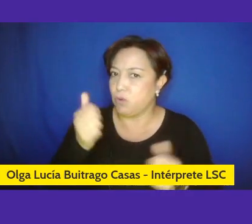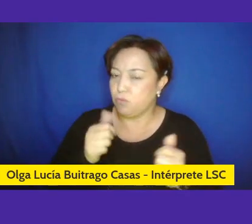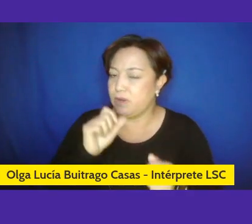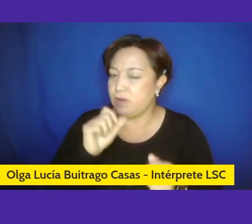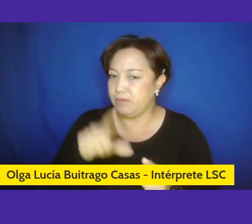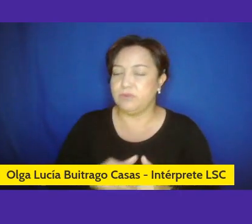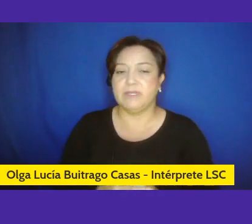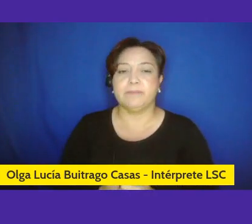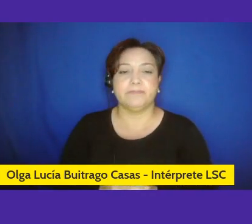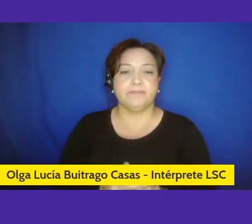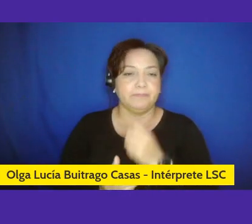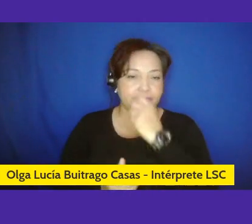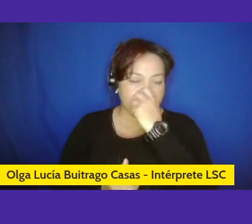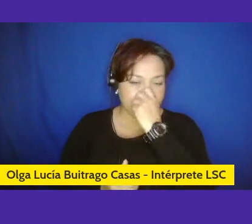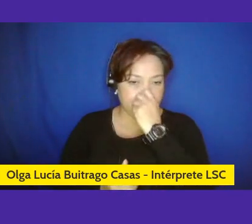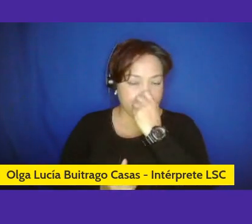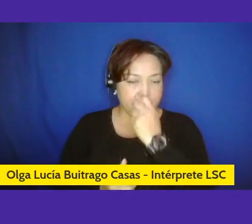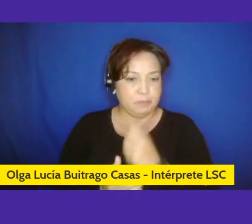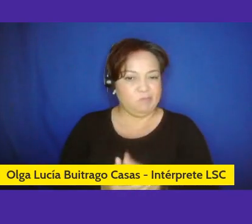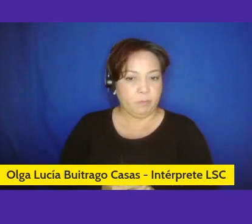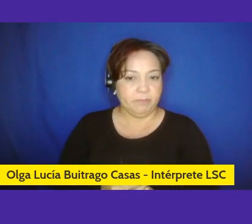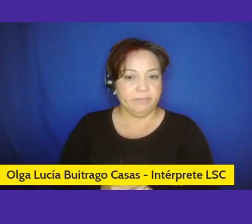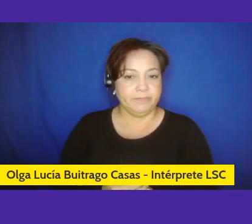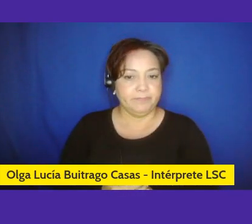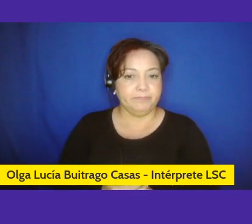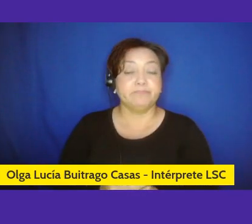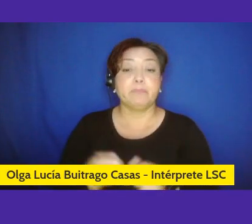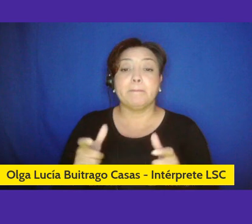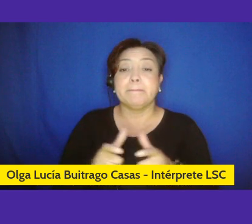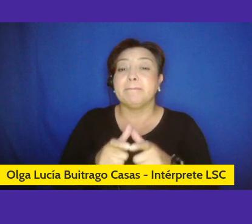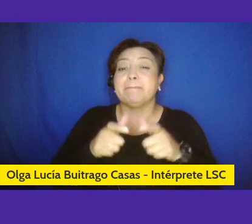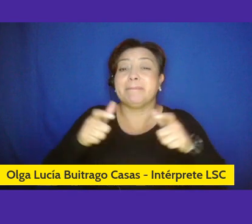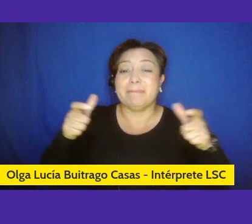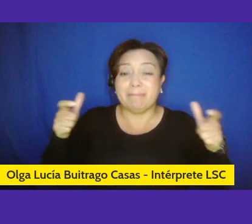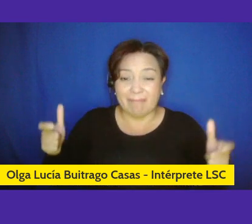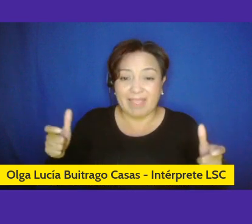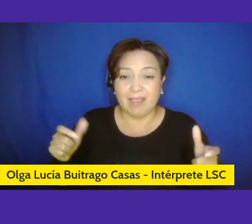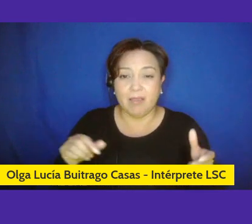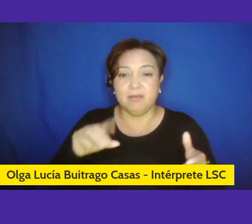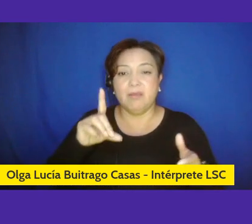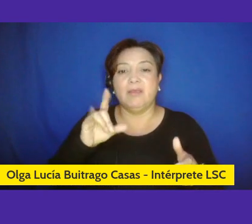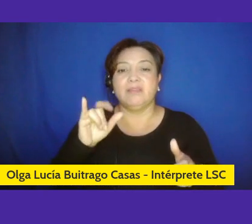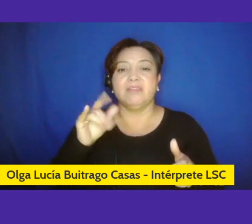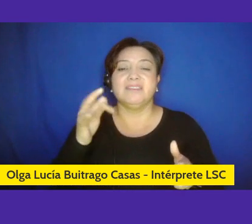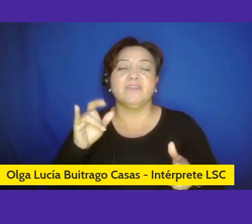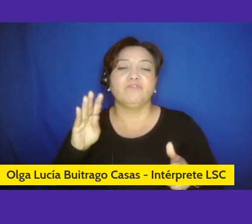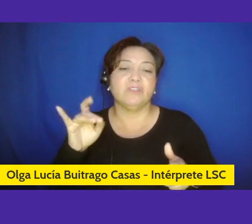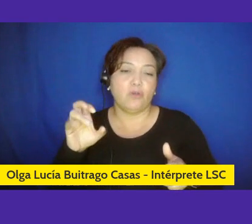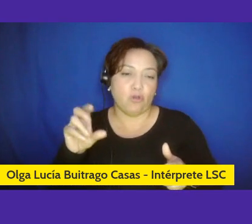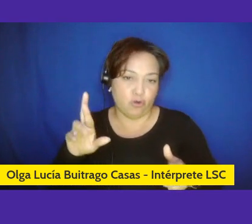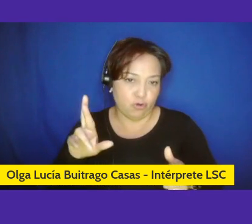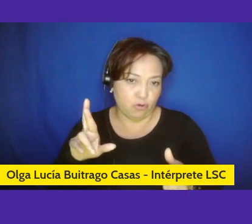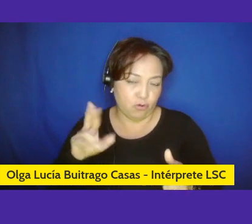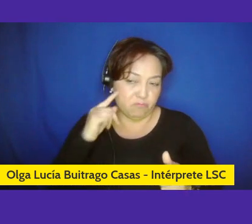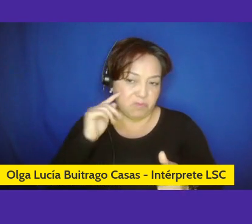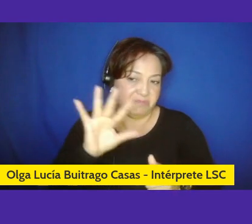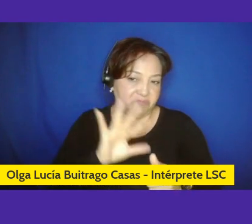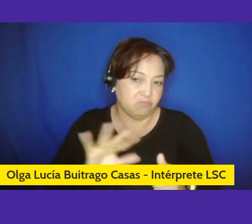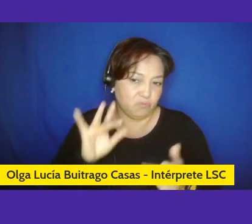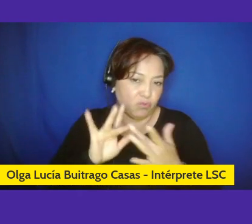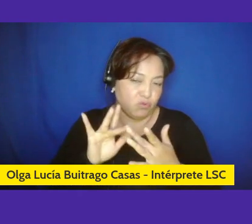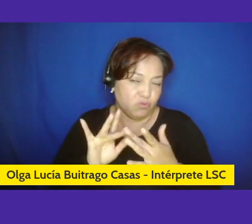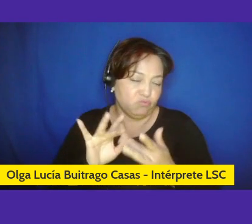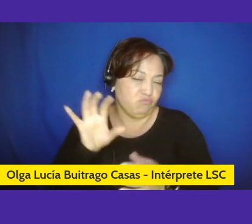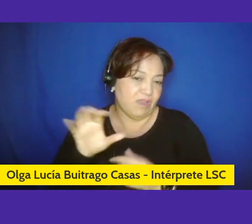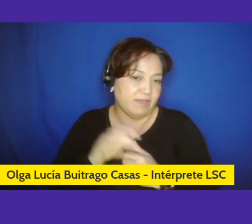A ver, casi la mayoría de los distribuidores, al distribuidor se dice como al distribuidor local, ¿no? De cada país. El agente de venta